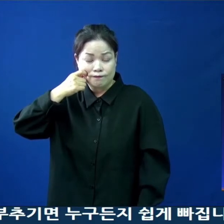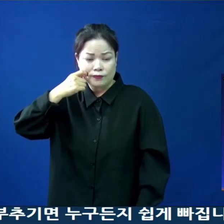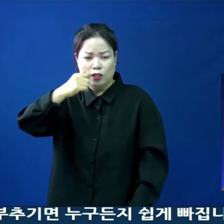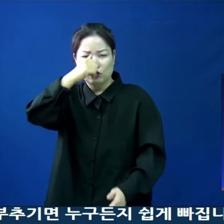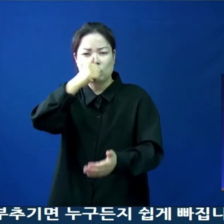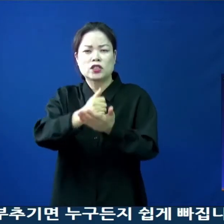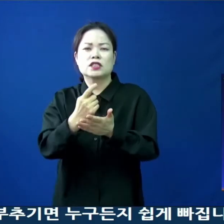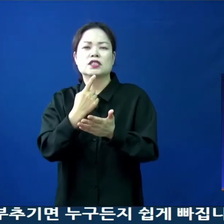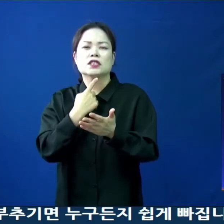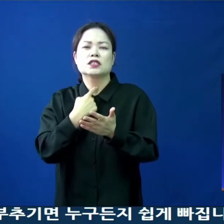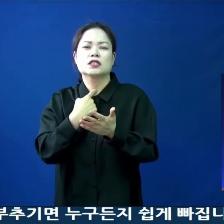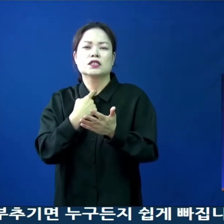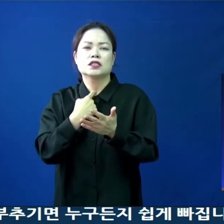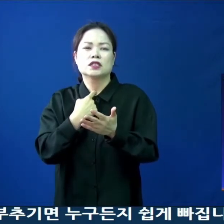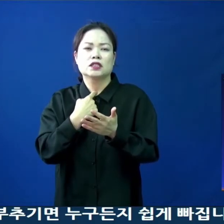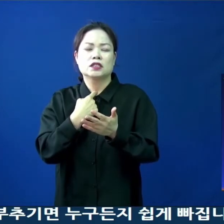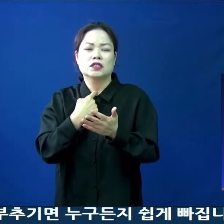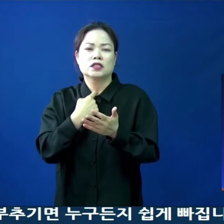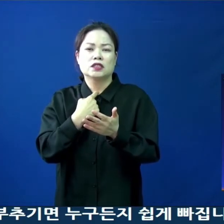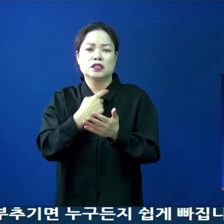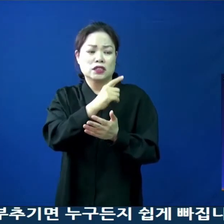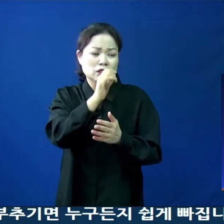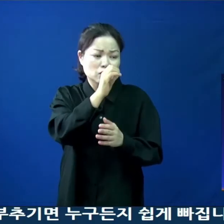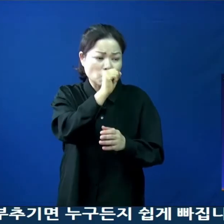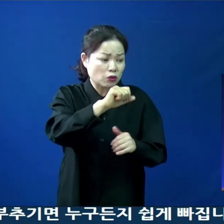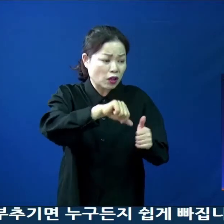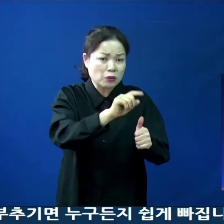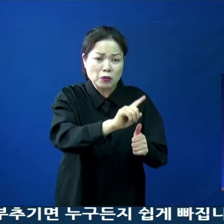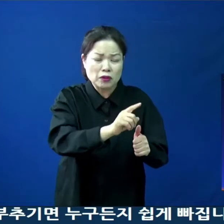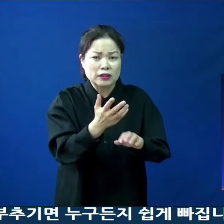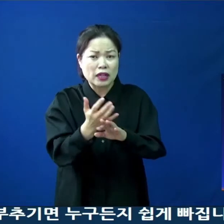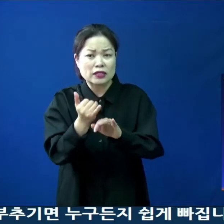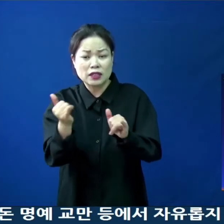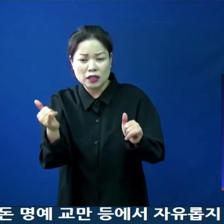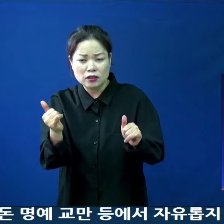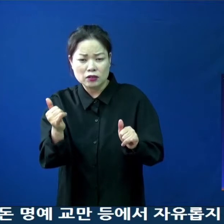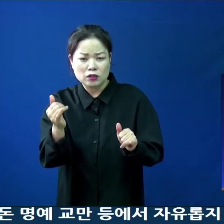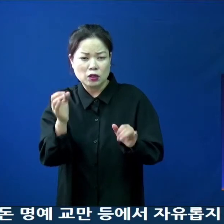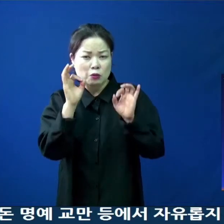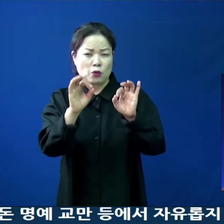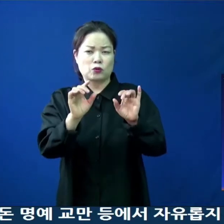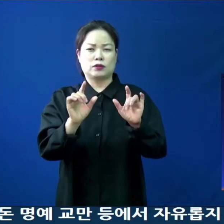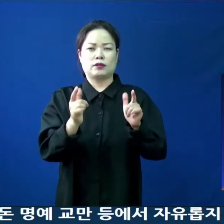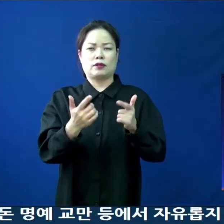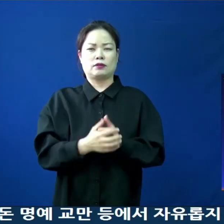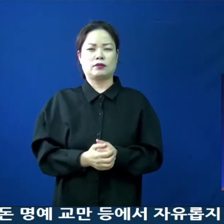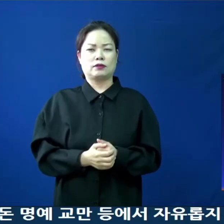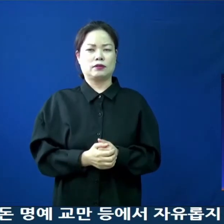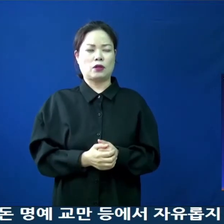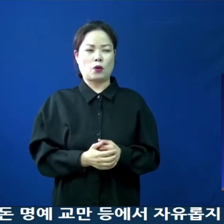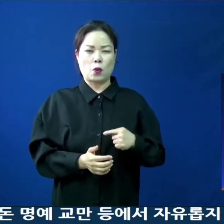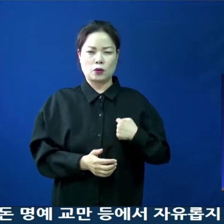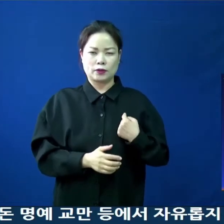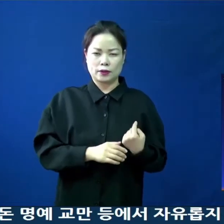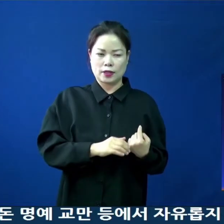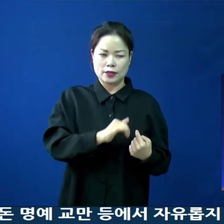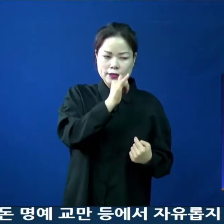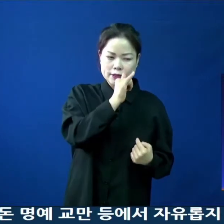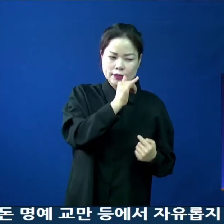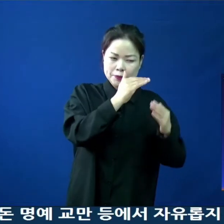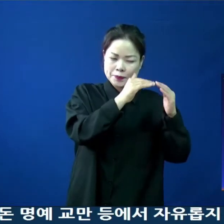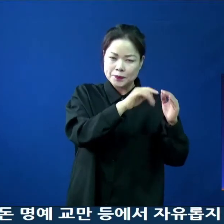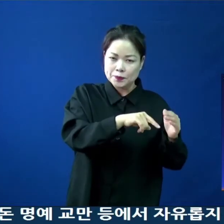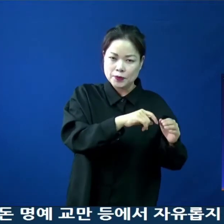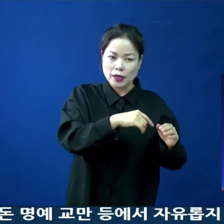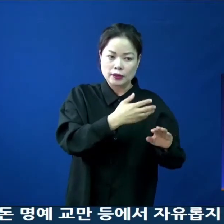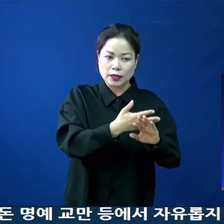죄를 지을 수 있는 좋은 환경은 어떤 것이 있을까요? 다른 사람들이 보지 않고 혼자만 있을 때,